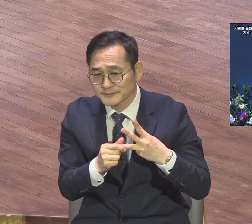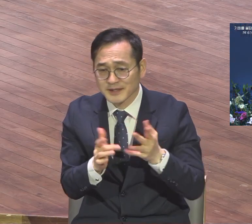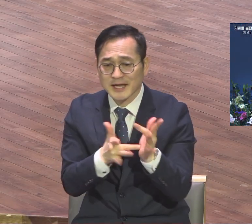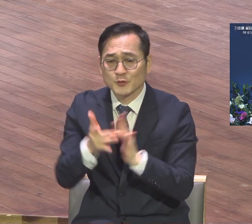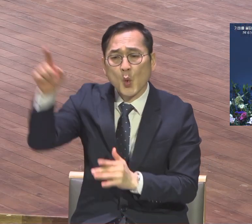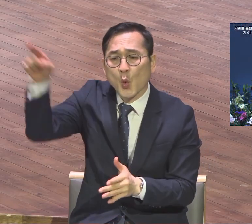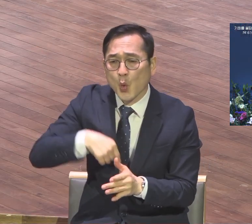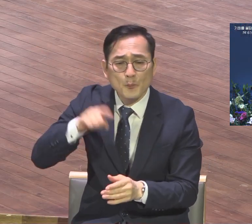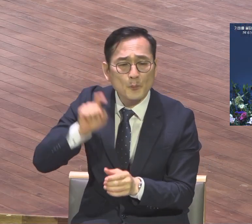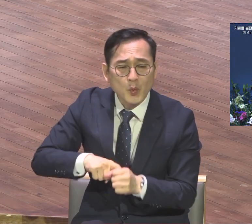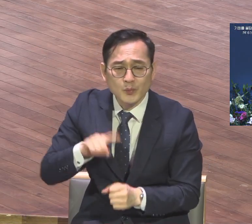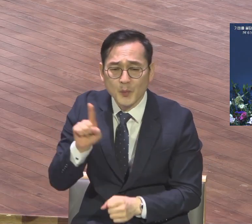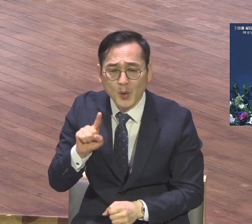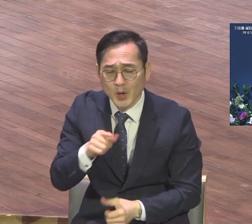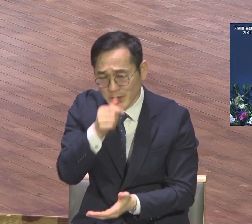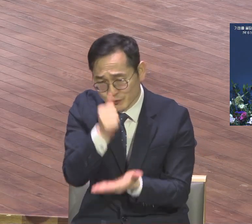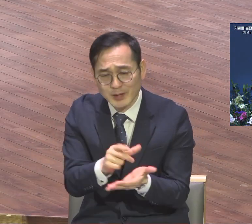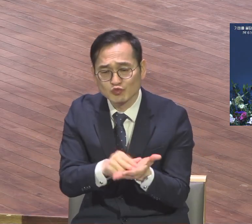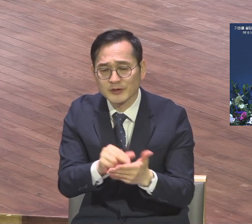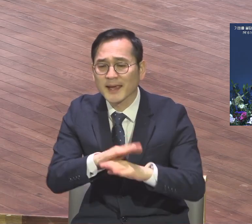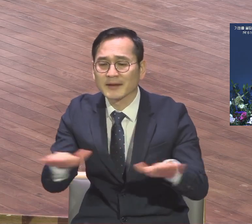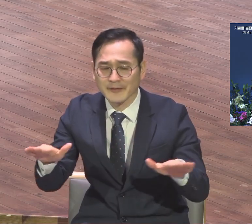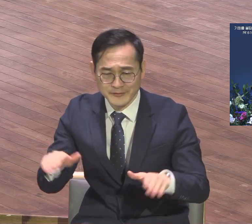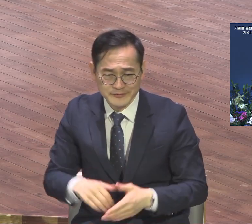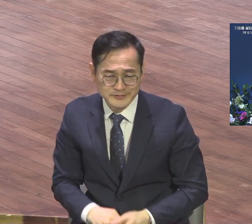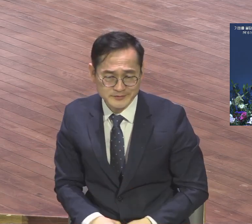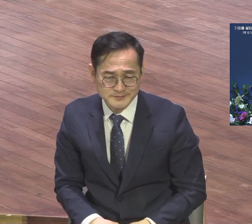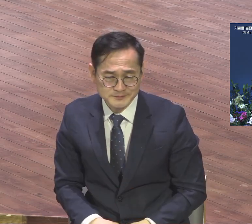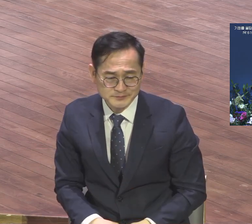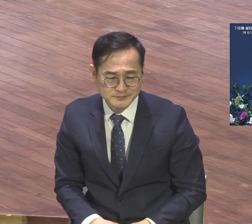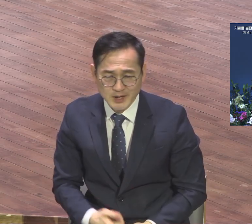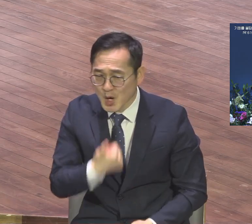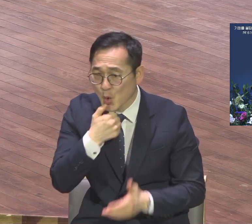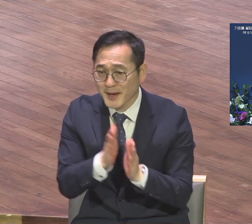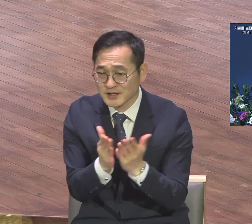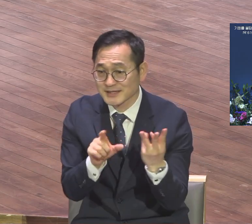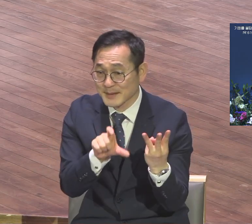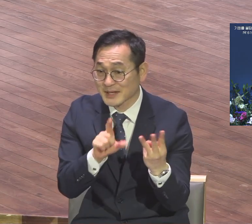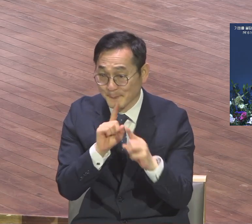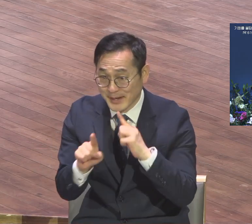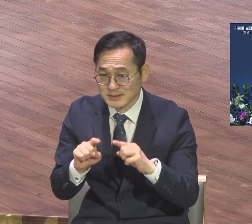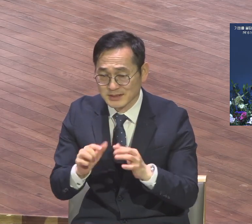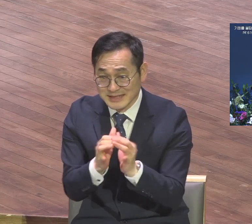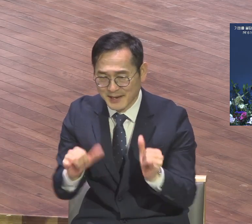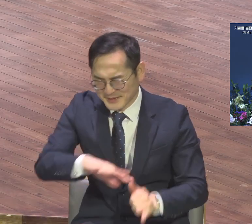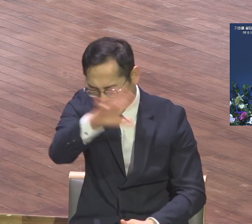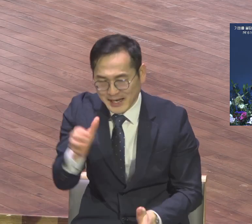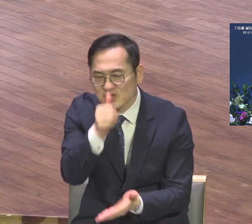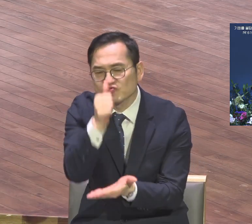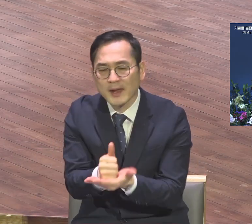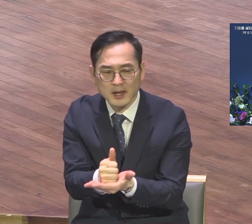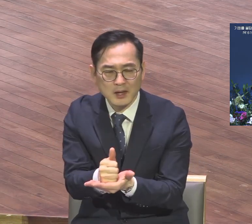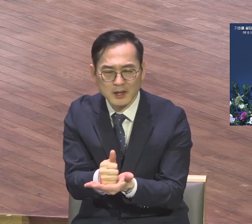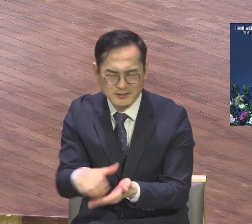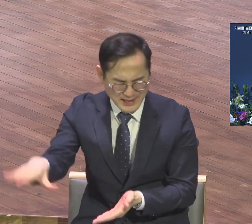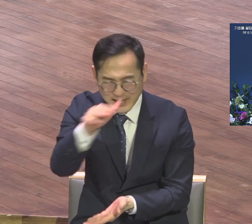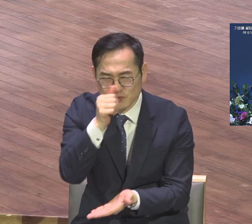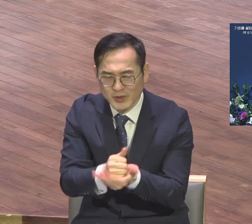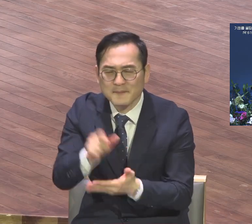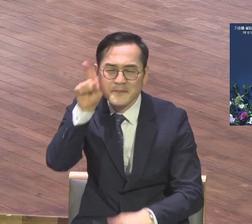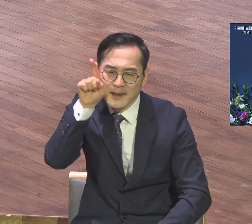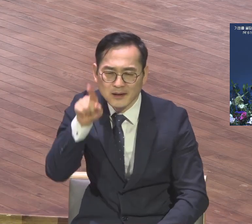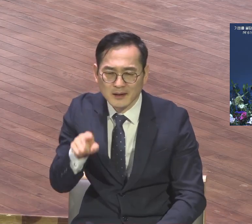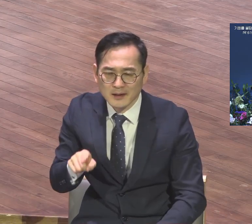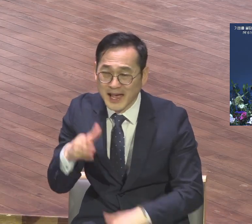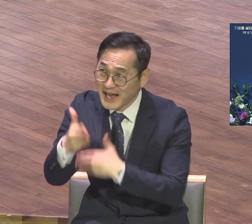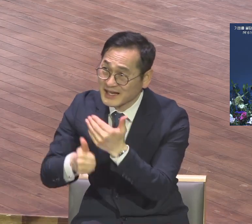왜 오셨냐? 죄 해결하러 왔어. 로마서 3장 23절에 모든 사람이 죄를 범하였음에 하나님